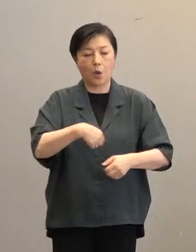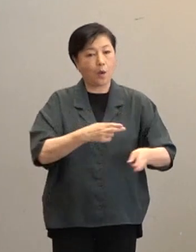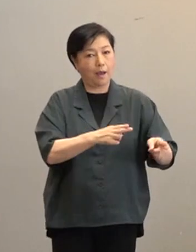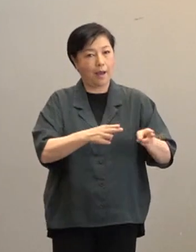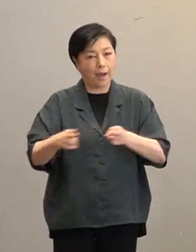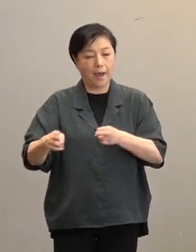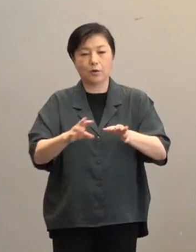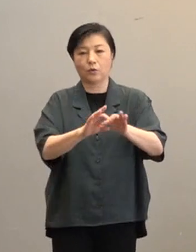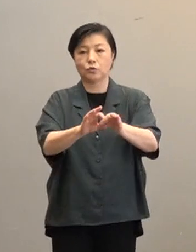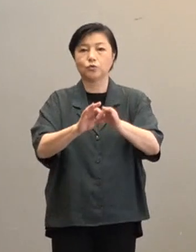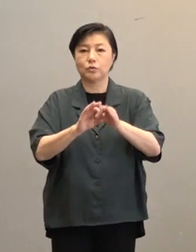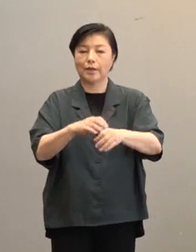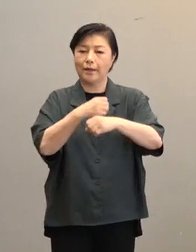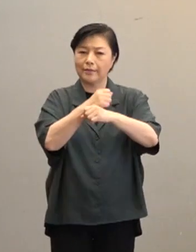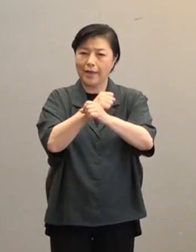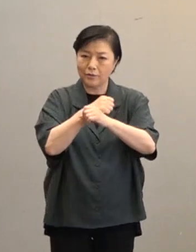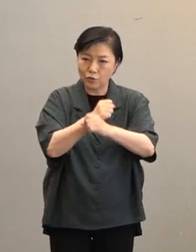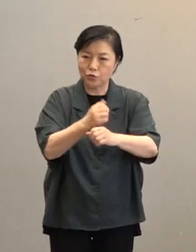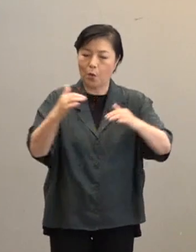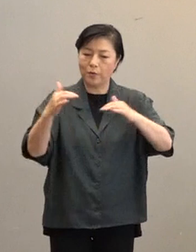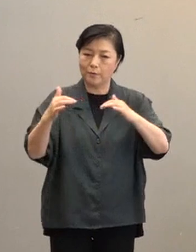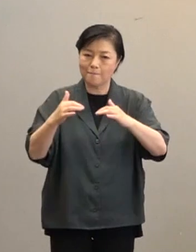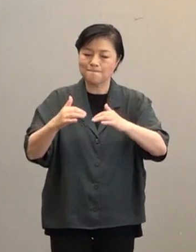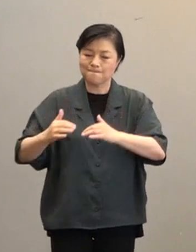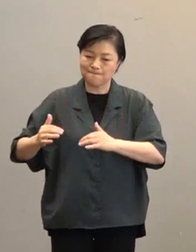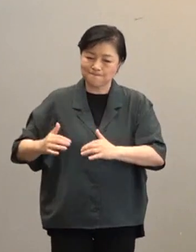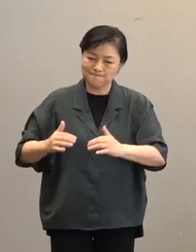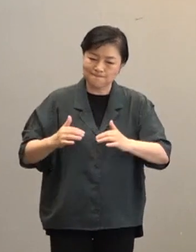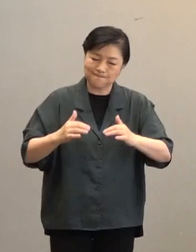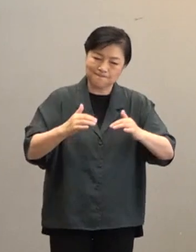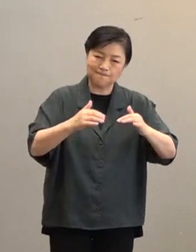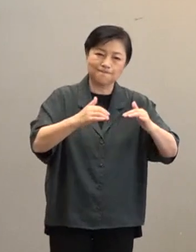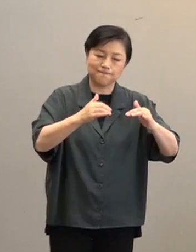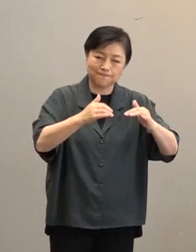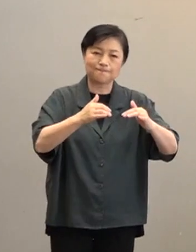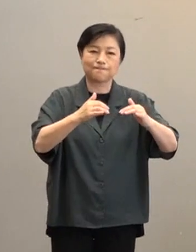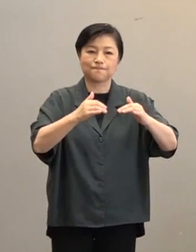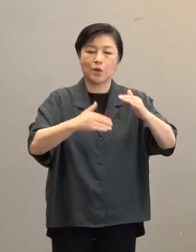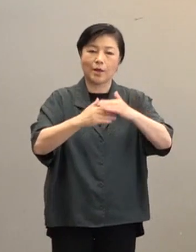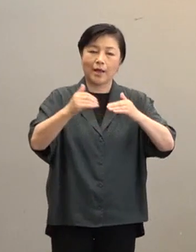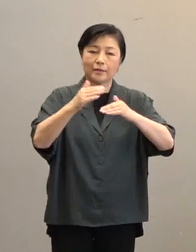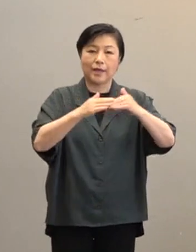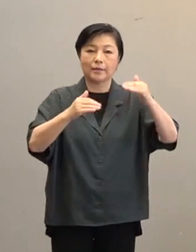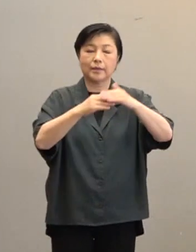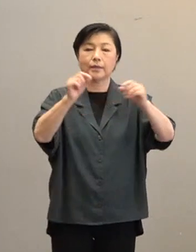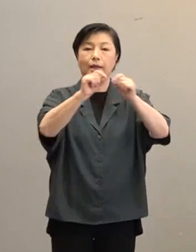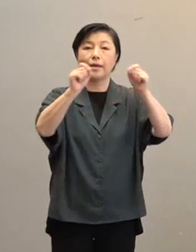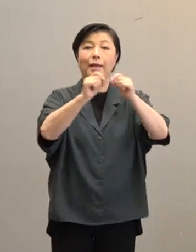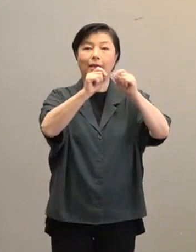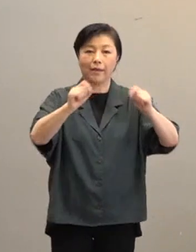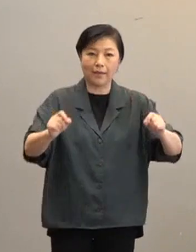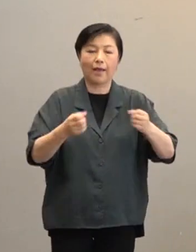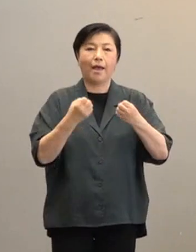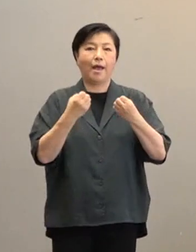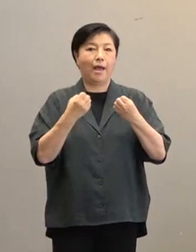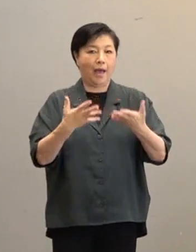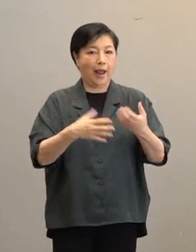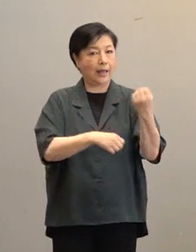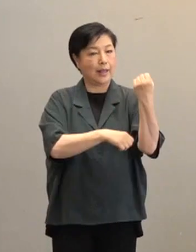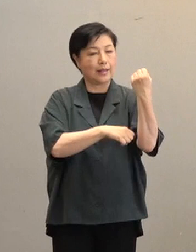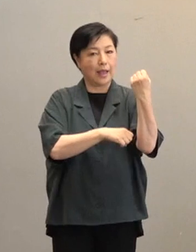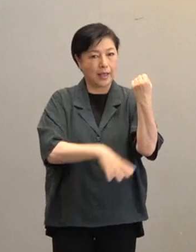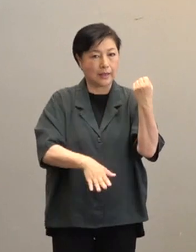について研究であったり、議論を重ね、そして調整を重ねてきた結果ですね、 新たな、まあ、基本方針